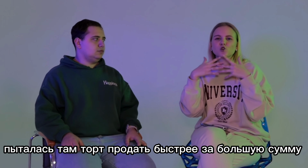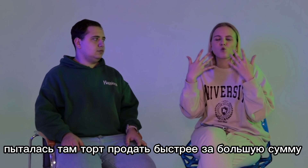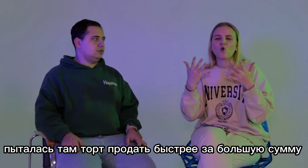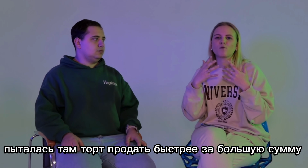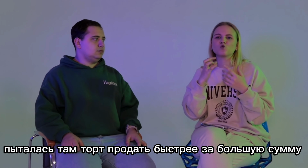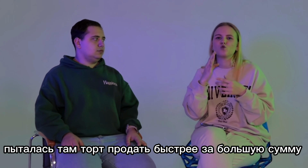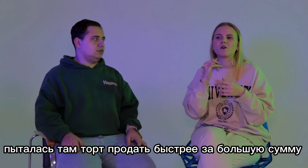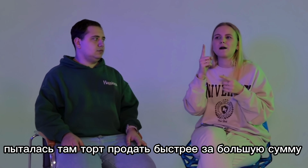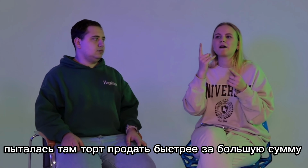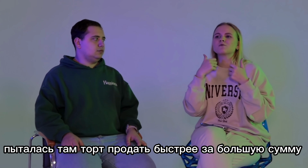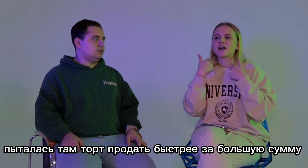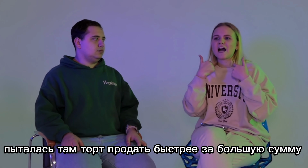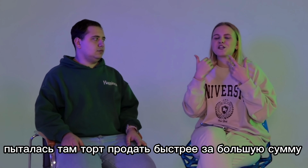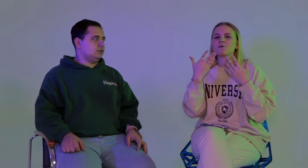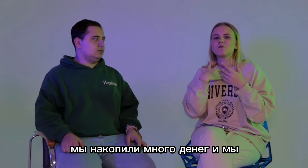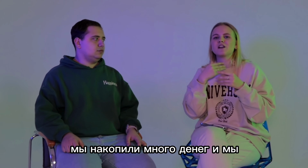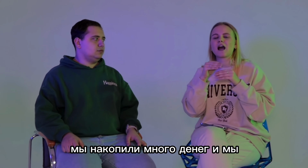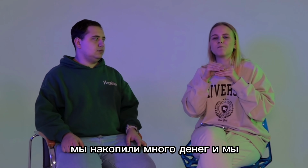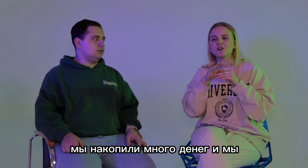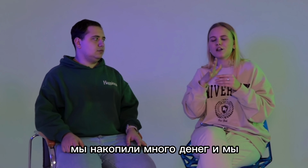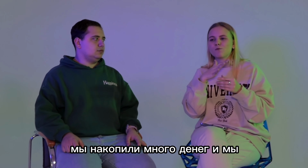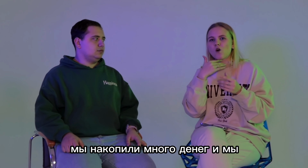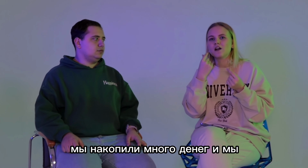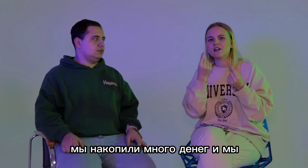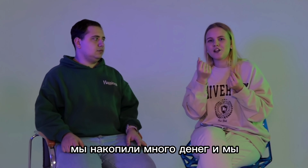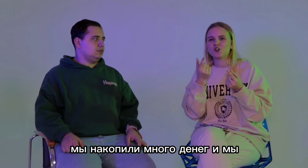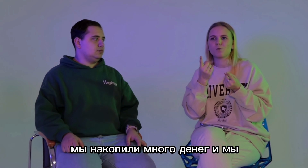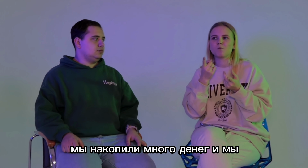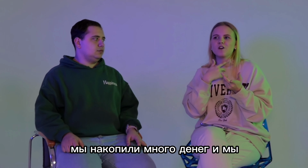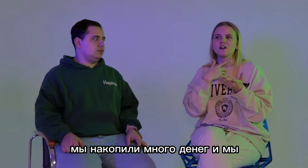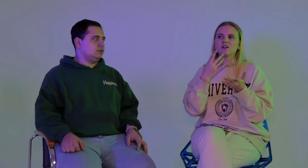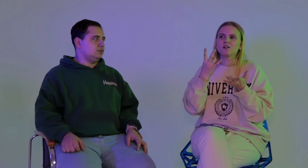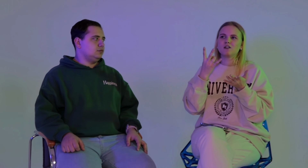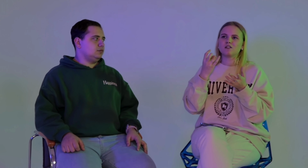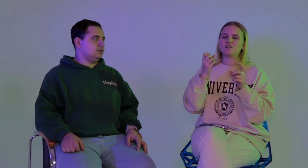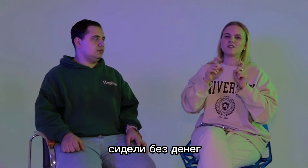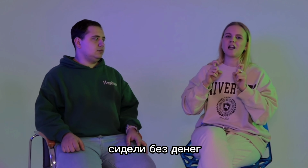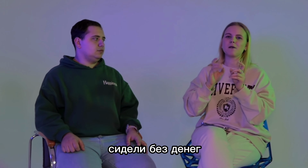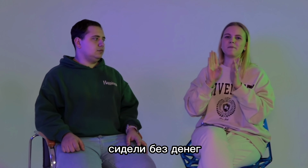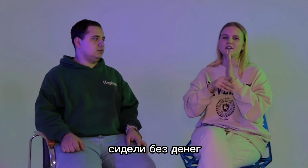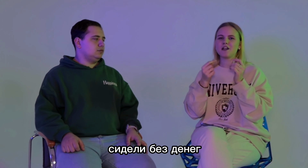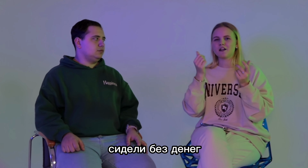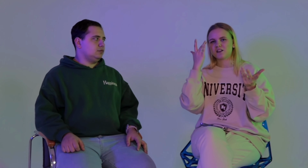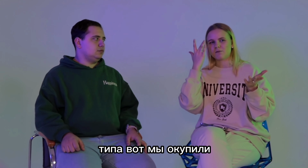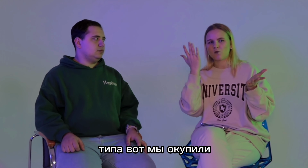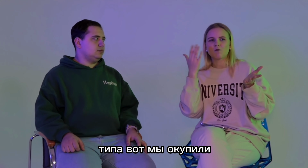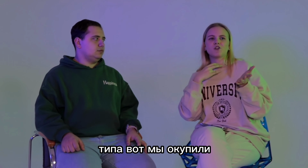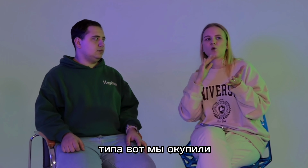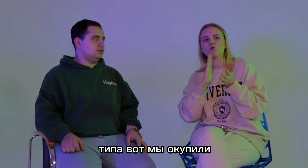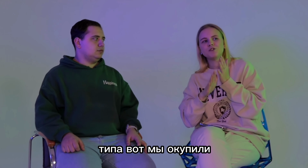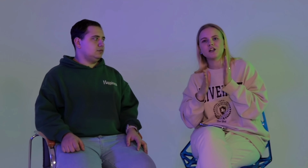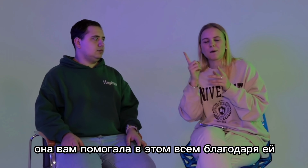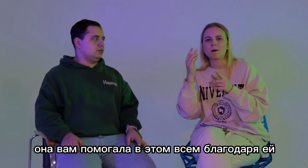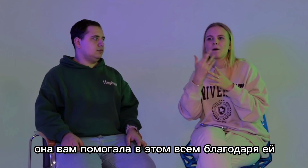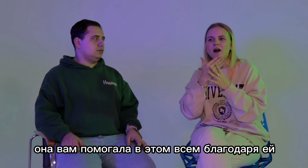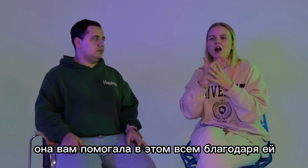пошел в огромную сумму. Она прям старательно, мы накопили много денег, чтобы мы не сидели без денег. Типа, вот мы накупили, она прям